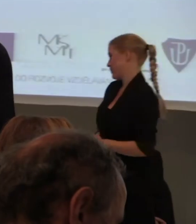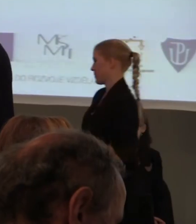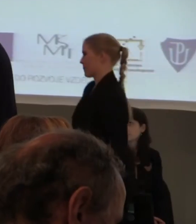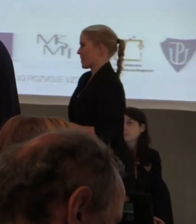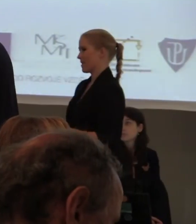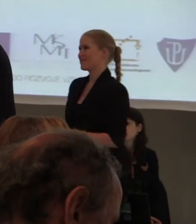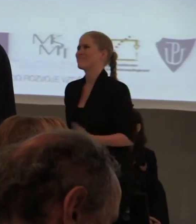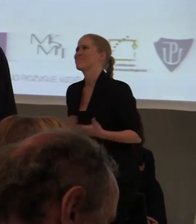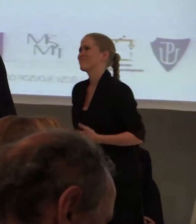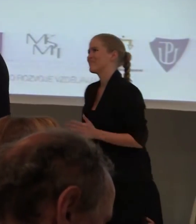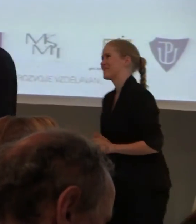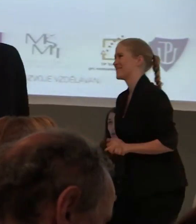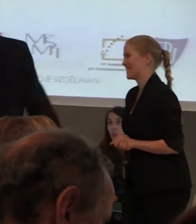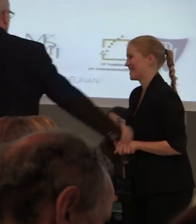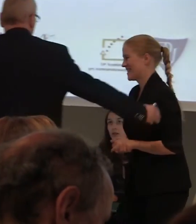musí, svítí.